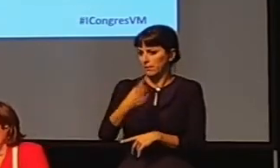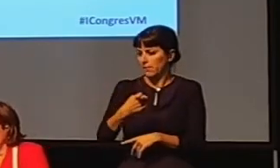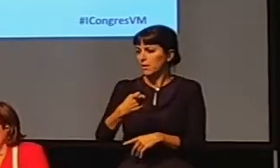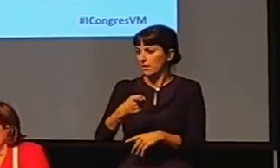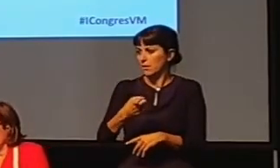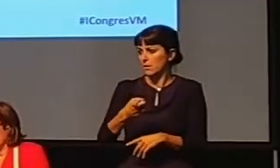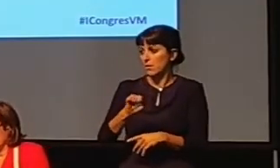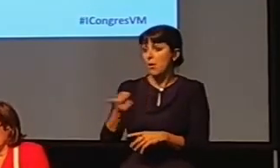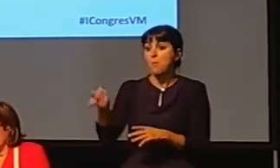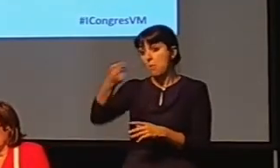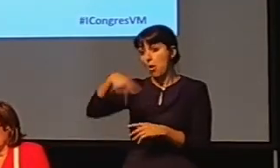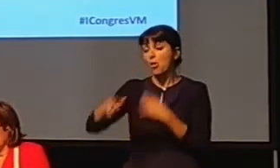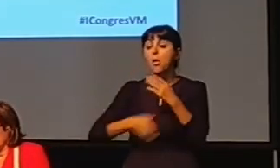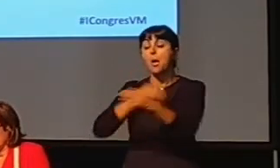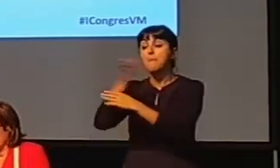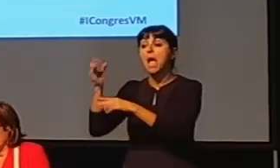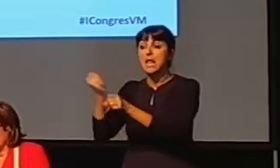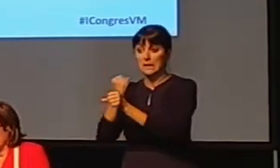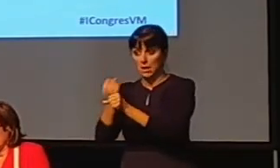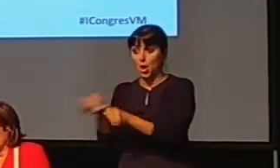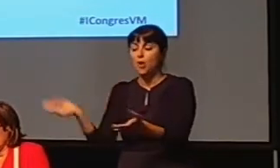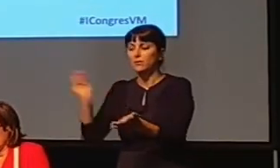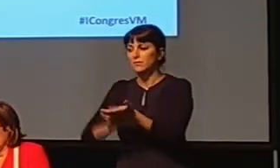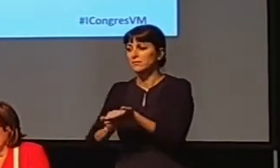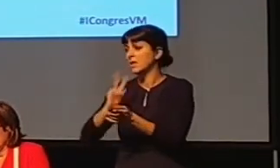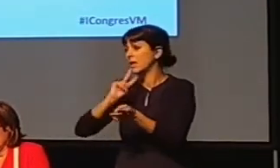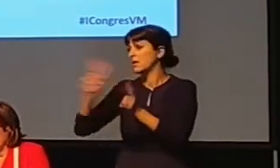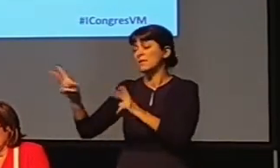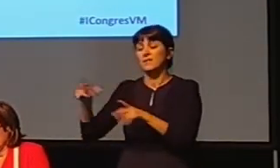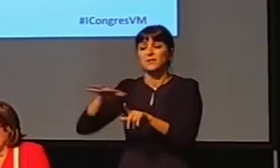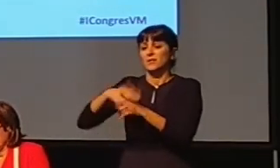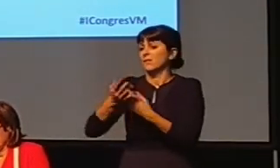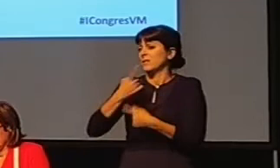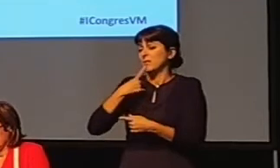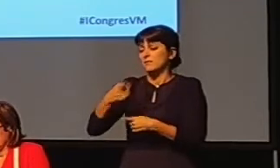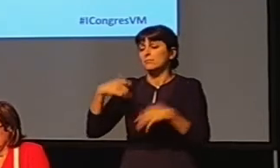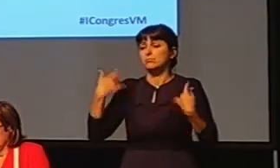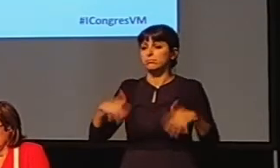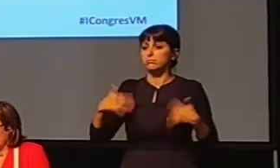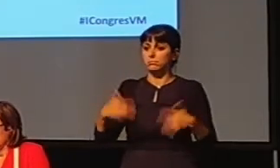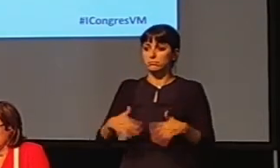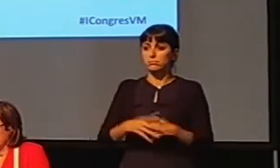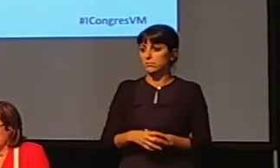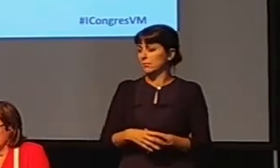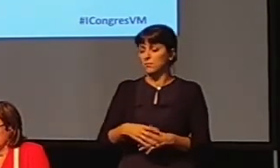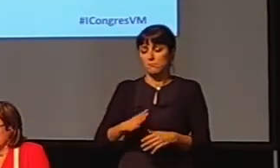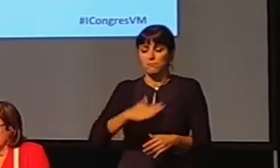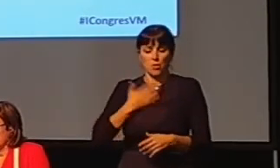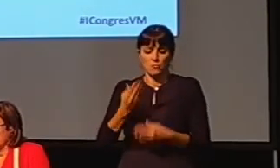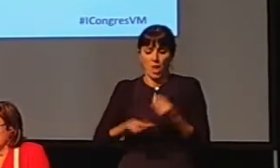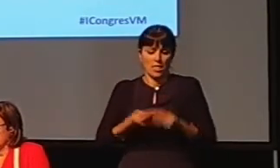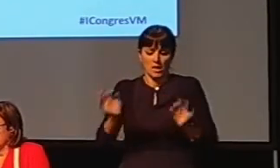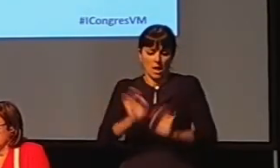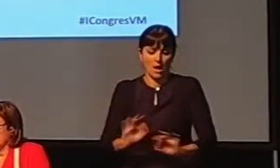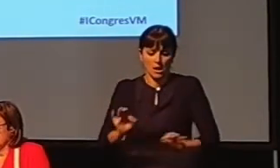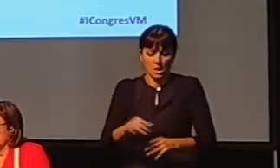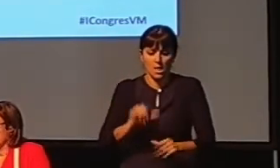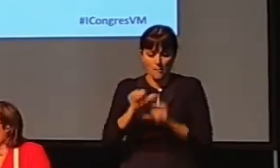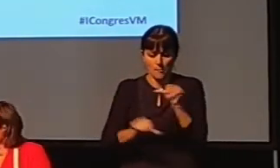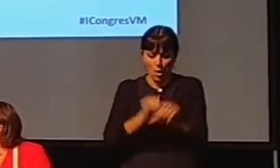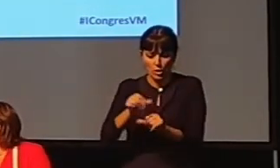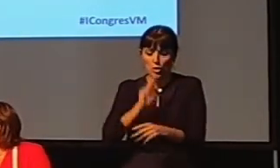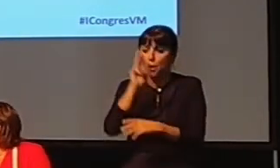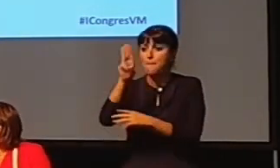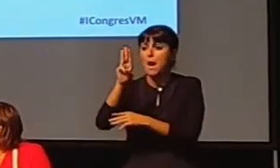volváis a vostres lugares de treball, le decís, mira, es que estem en un moment molt difícil. Sí, no podemos hacer un proceso dentro